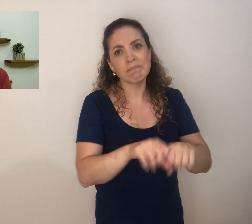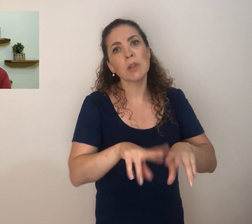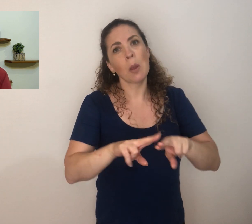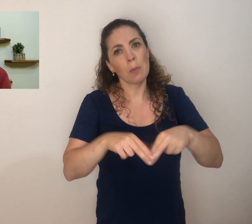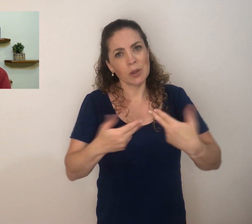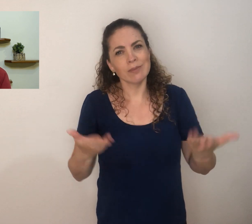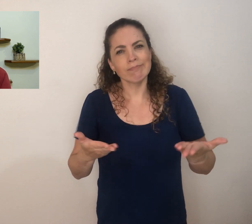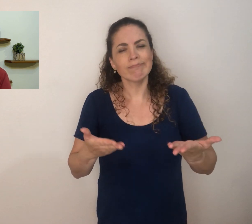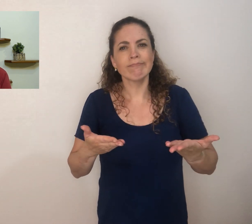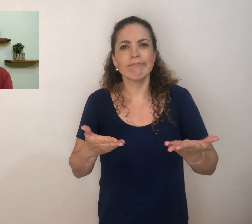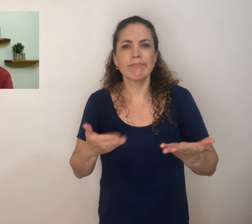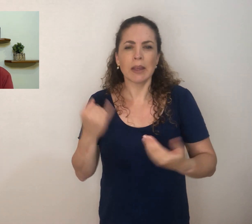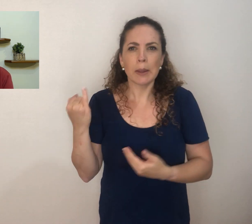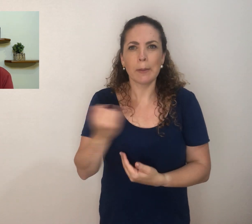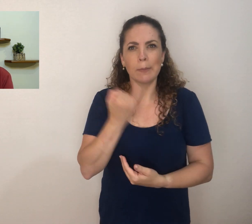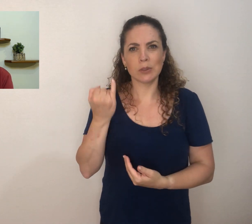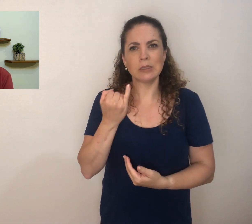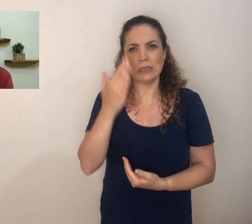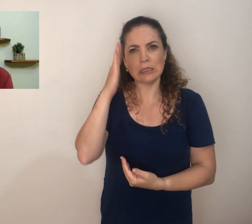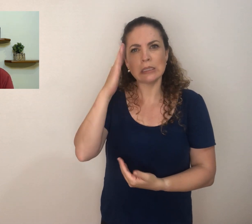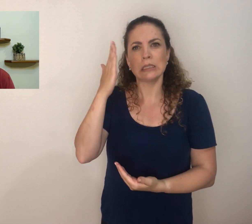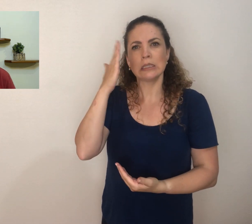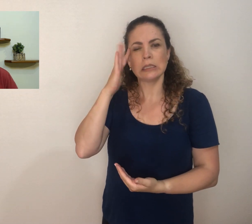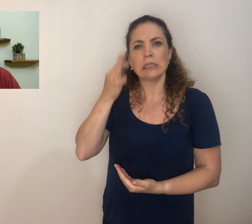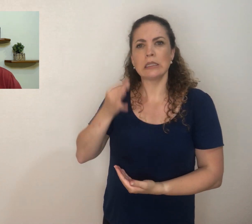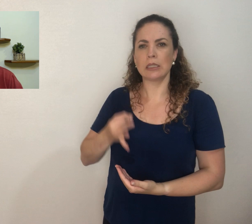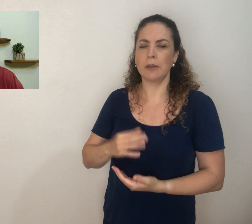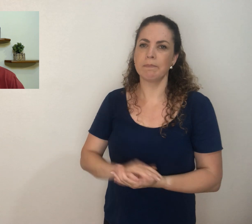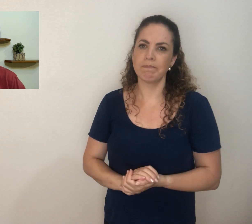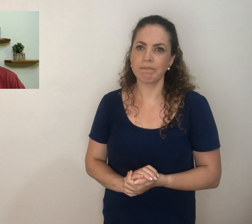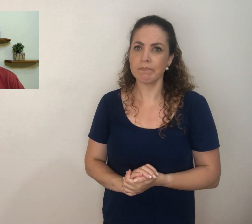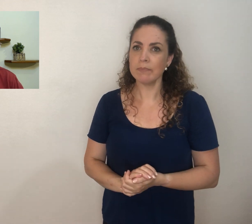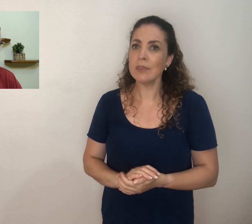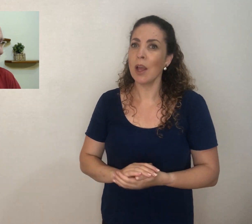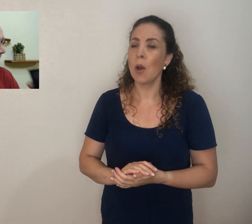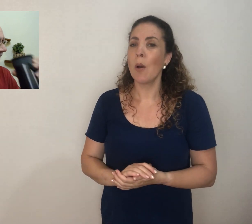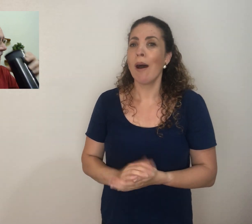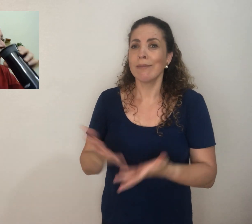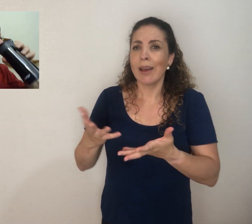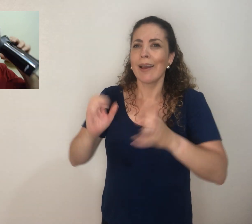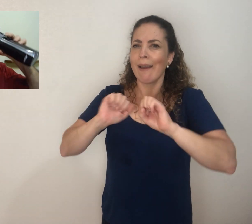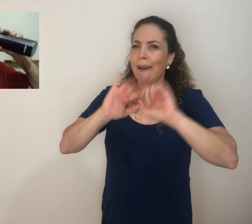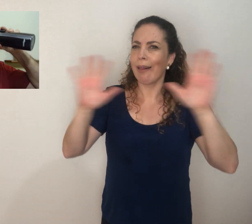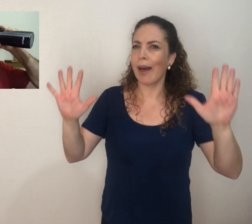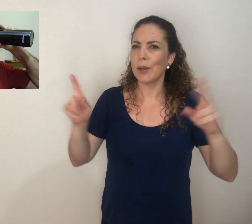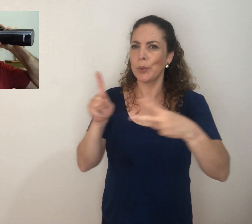a apostasia, algum detalhe sobre o homem da iniquidade.